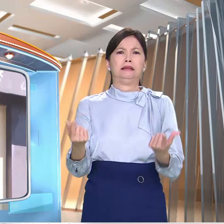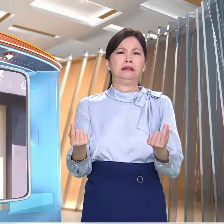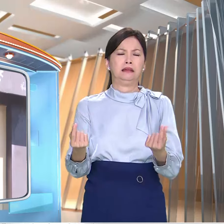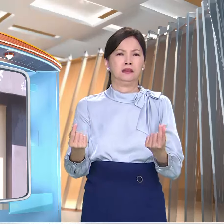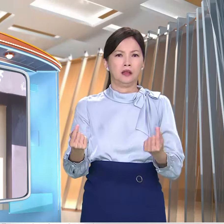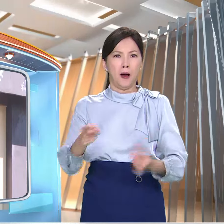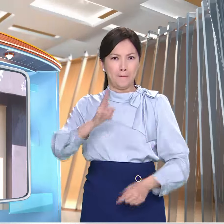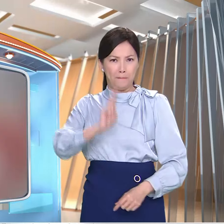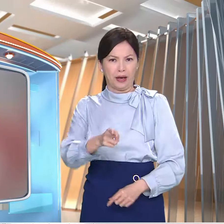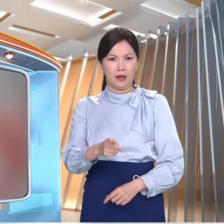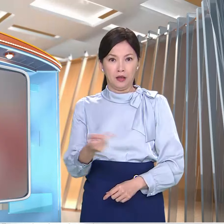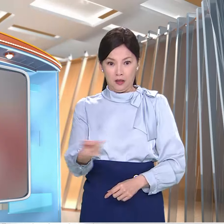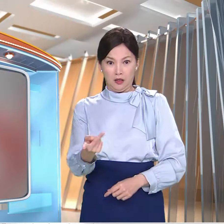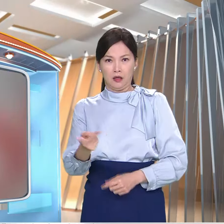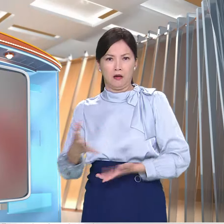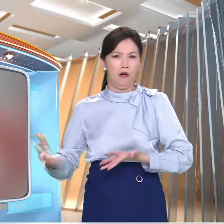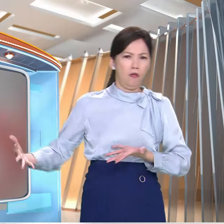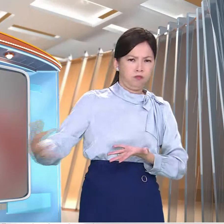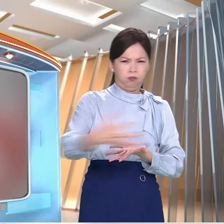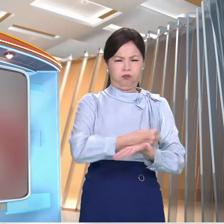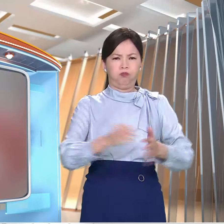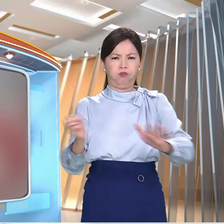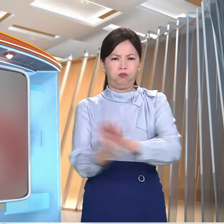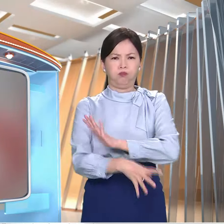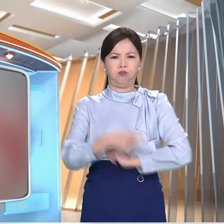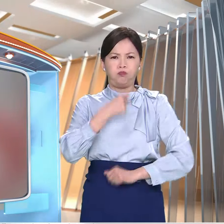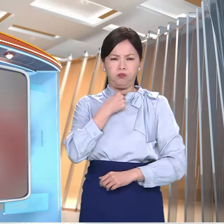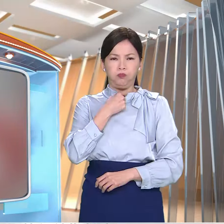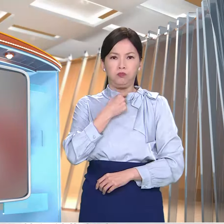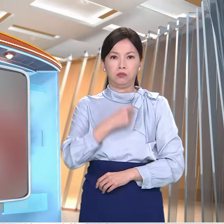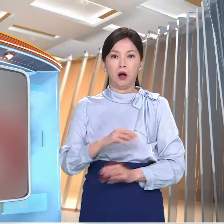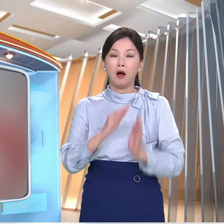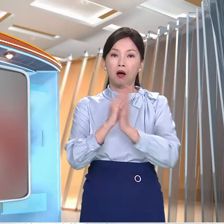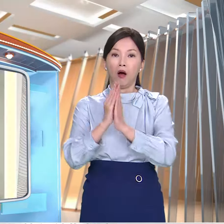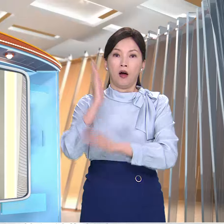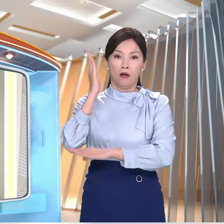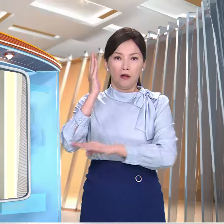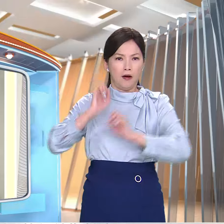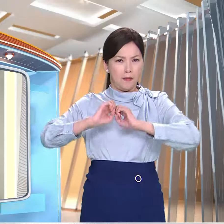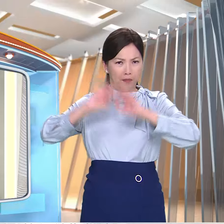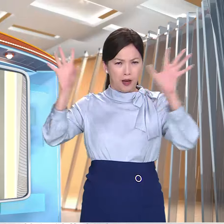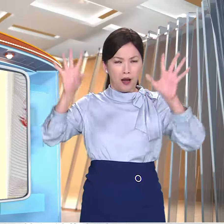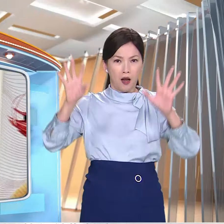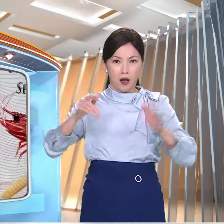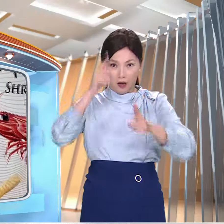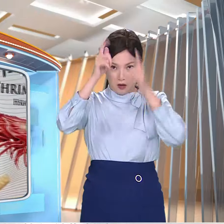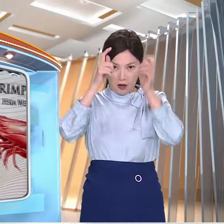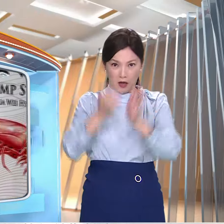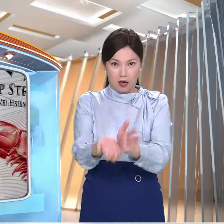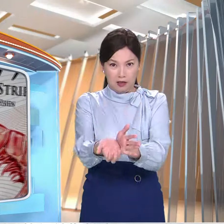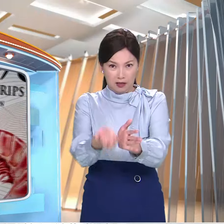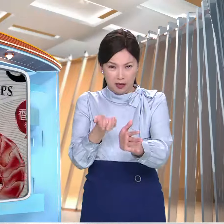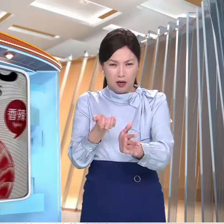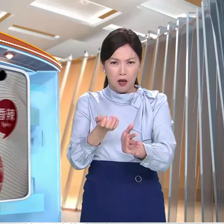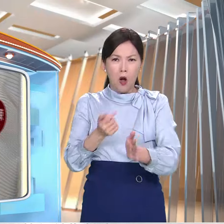至于桃园市政府则是公布在农历年前抽验的10件红辣椒粉产